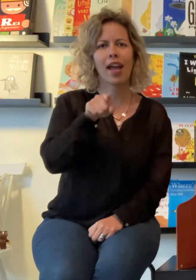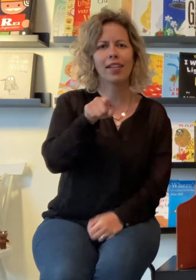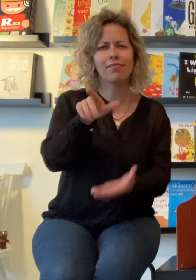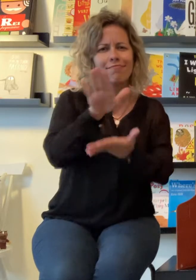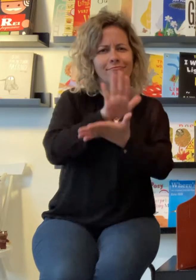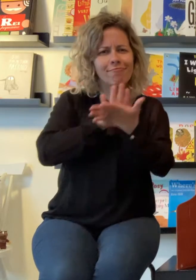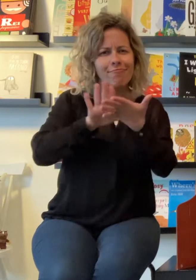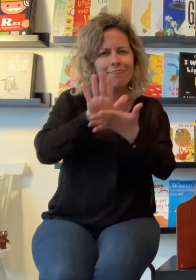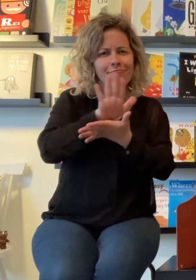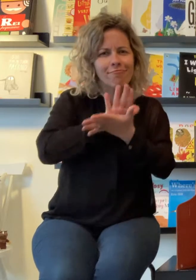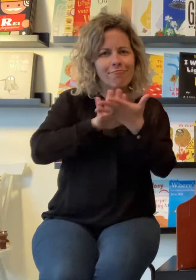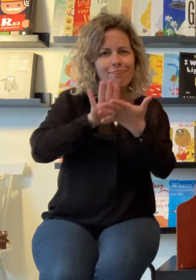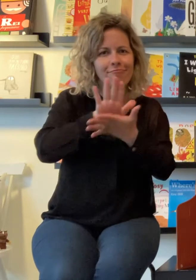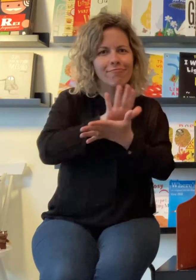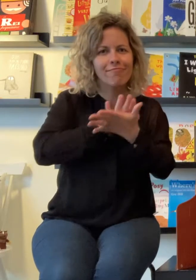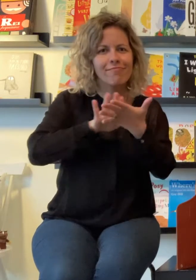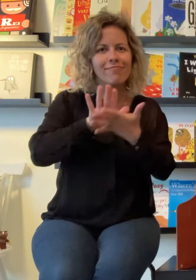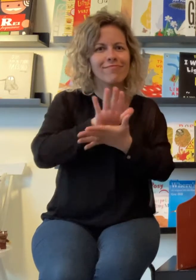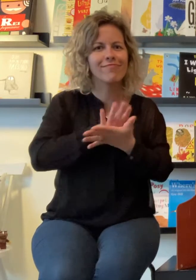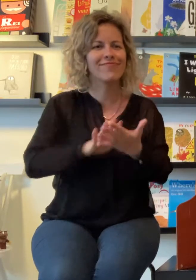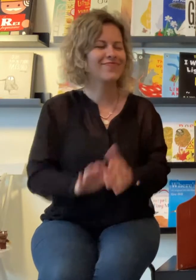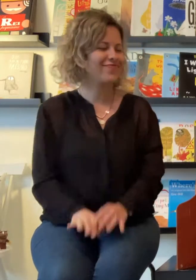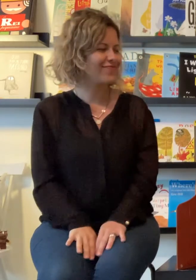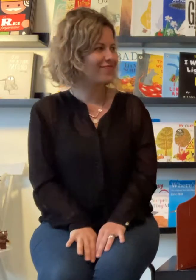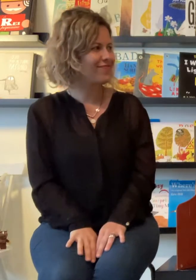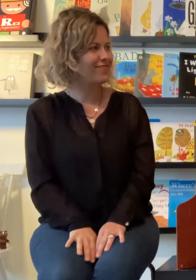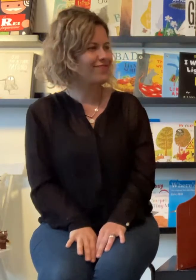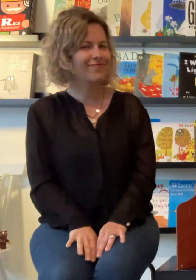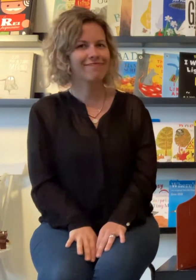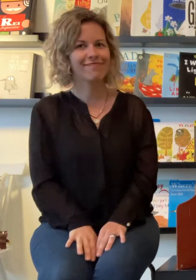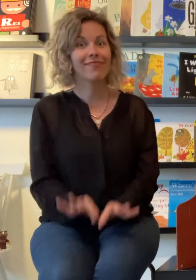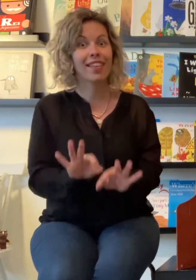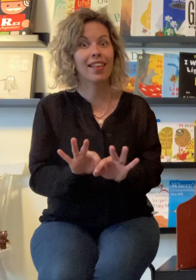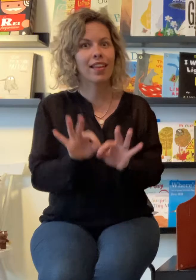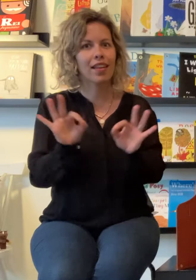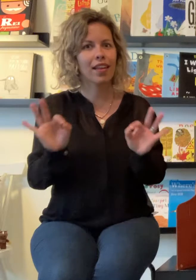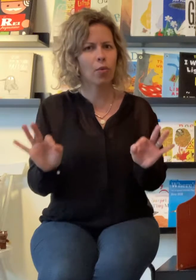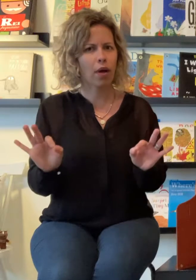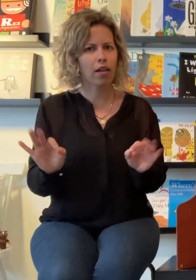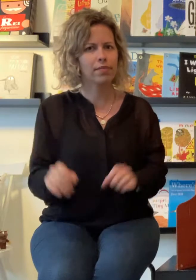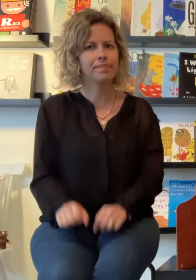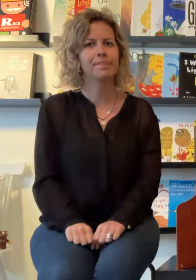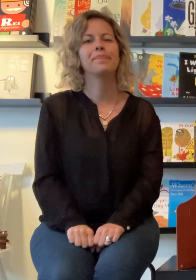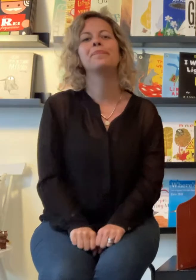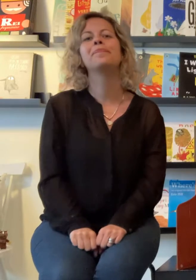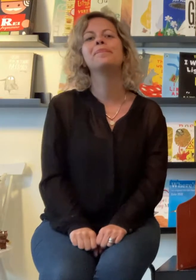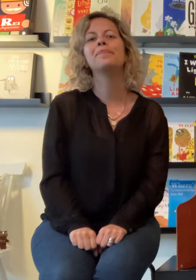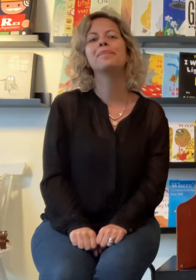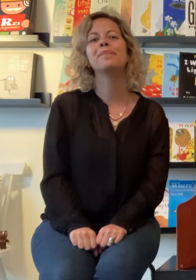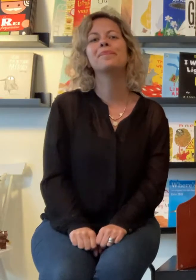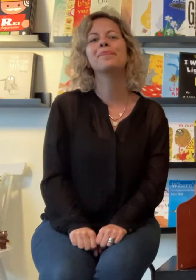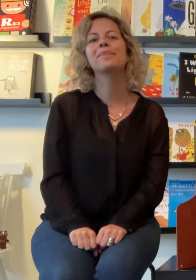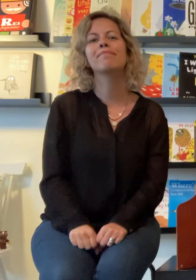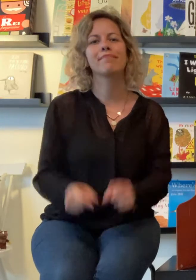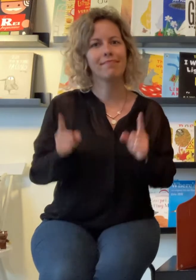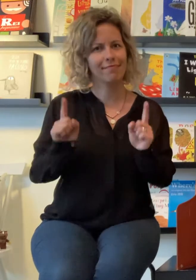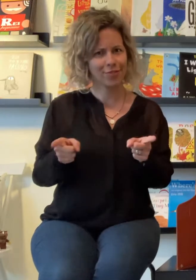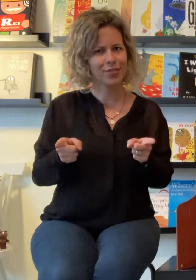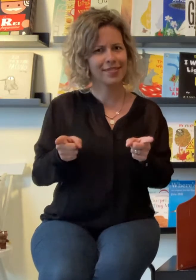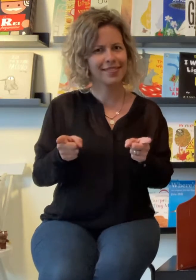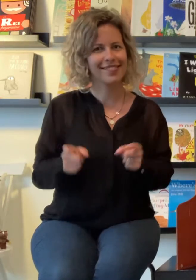a Andreia durante a leitura desta história. Vamos